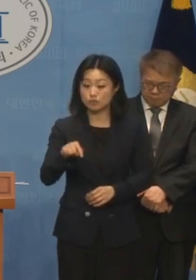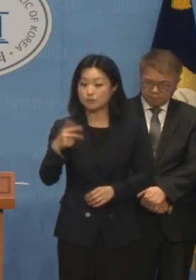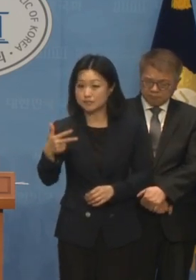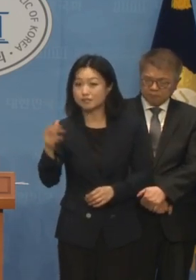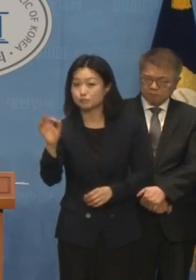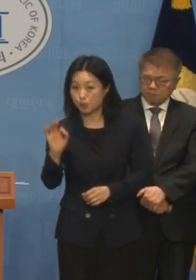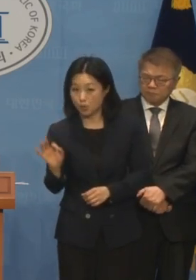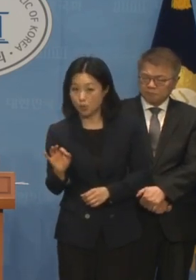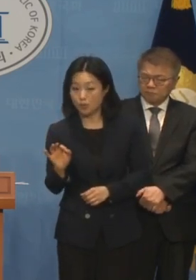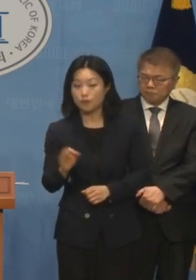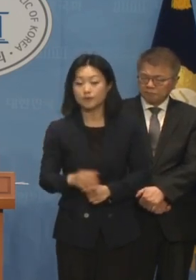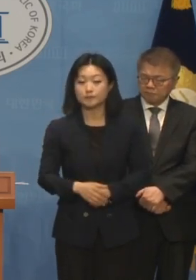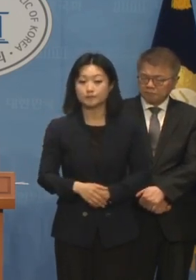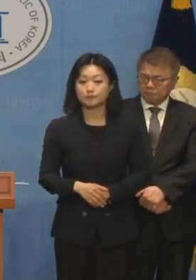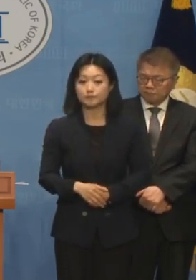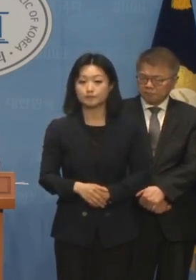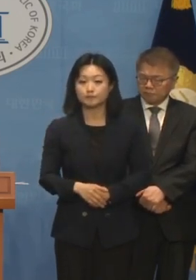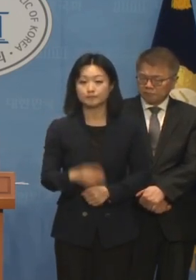45.7%의